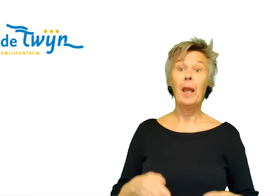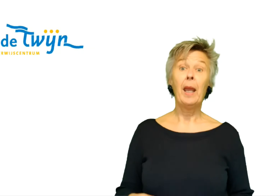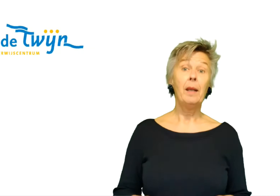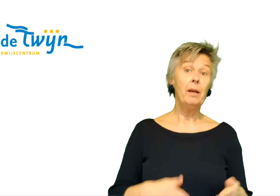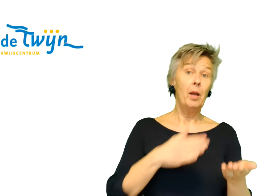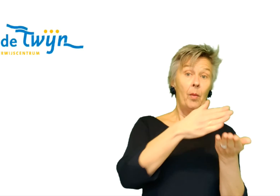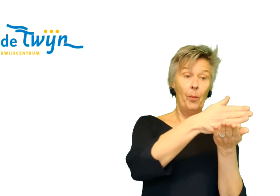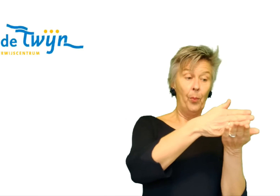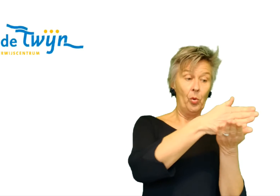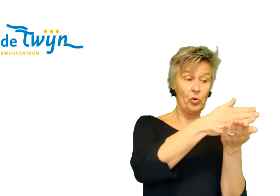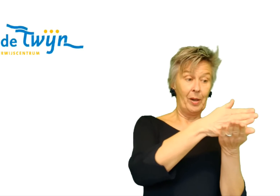en boterham.